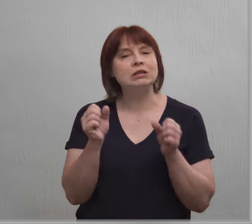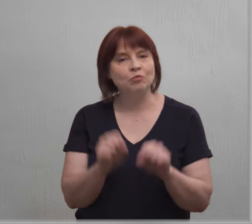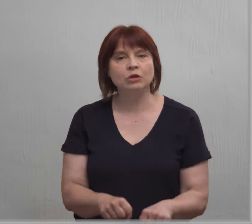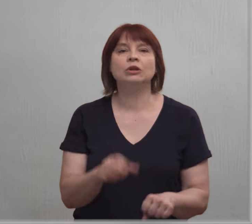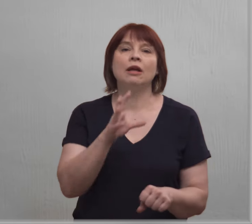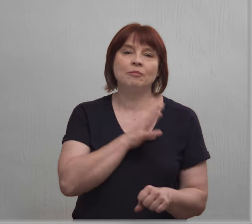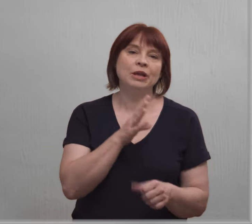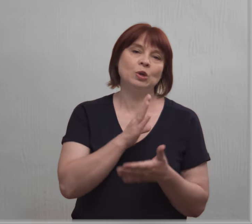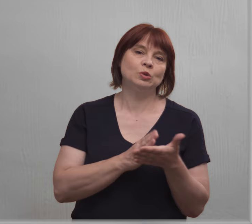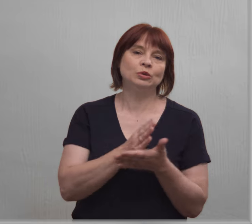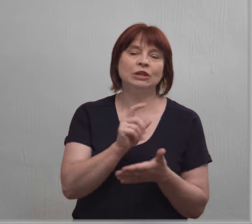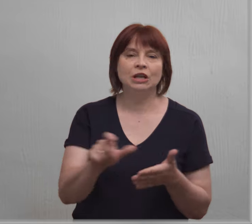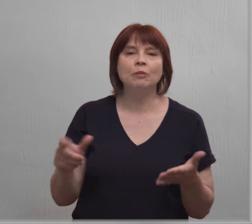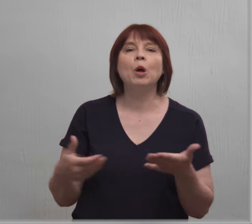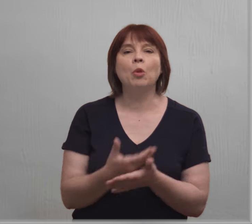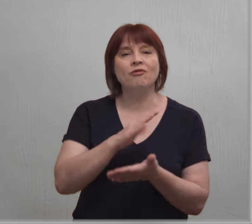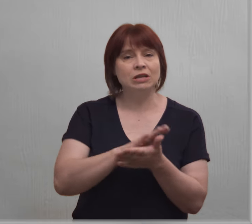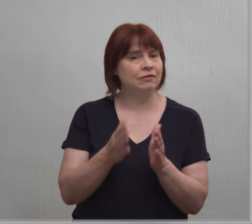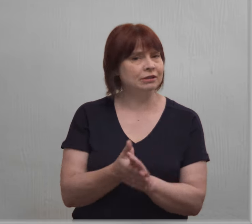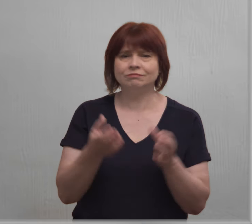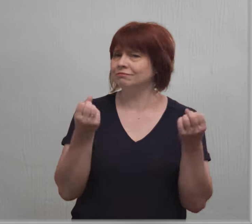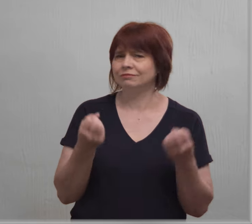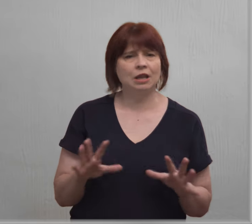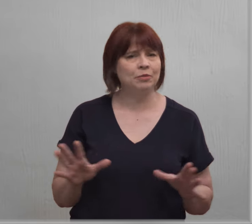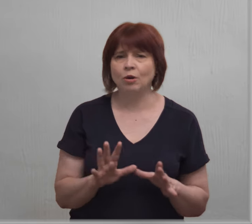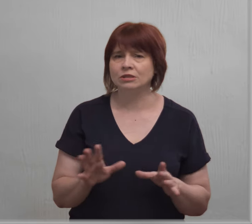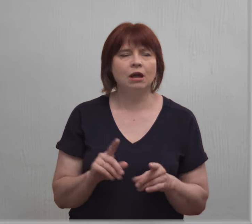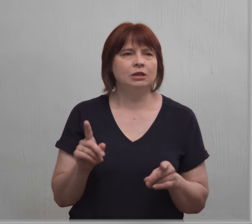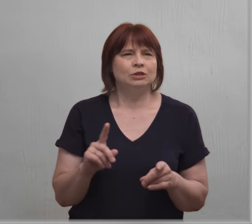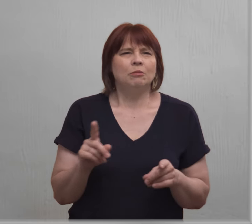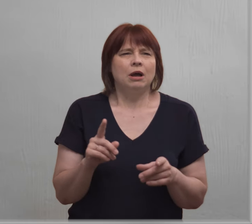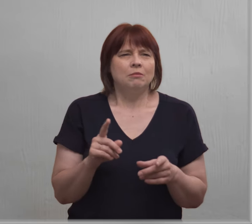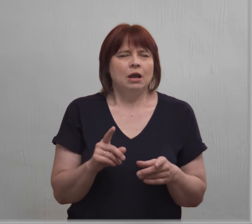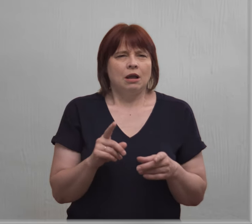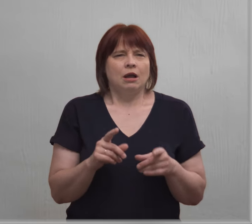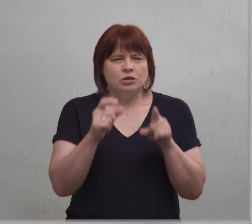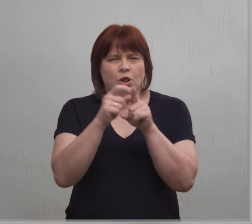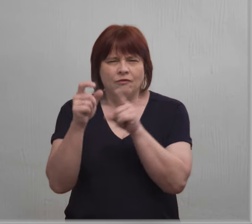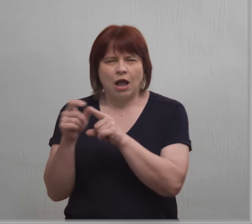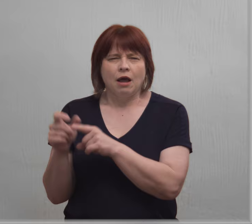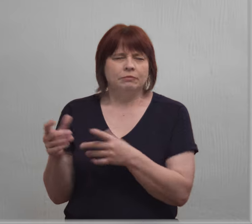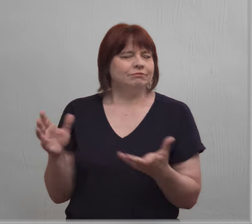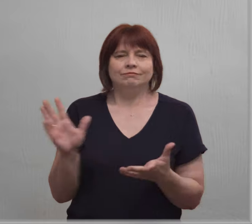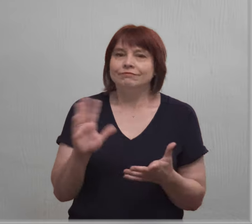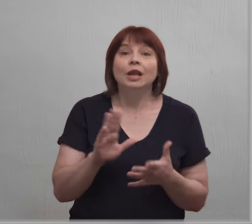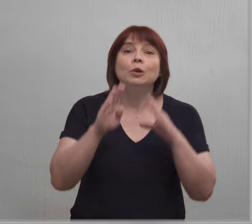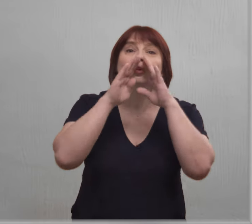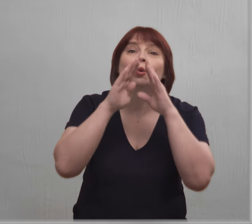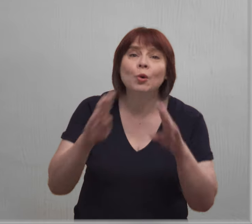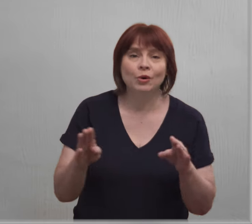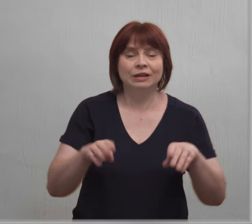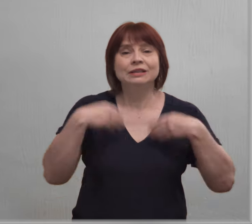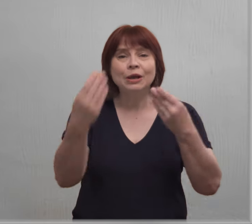возможность быть вот этими служителями Нового Завета. Не просто буквы, но Духа, который животворит,